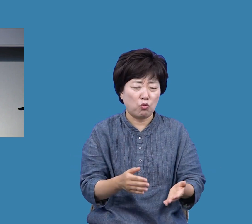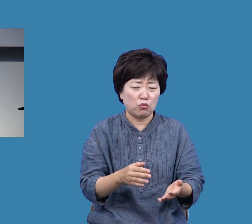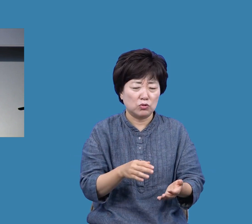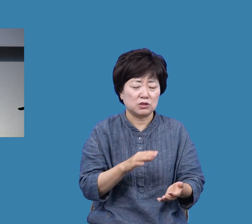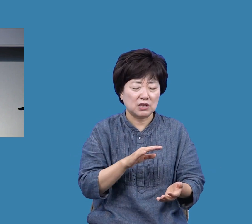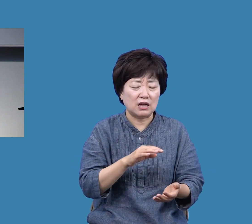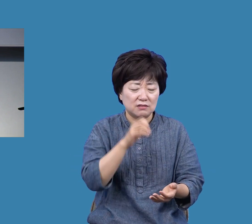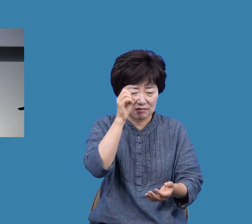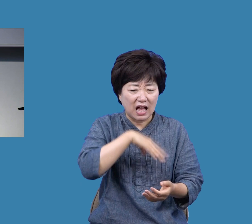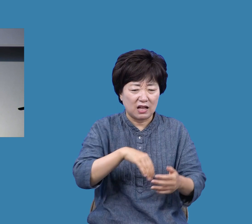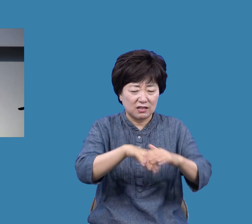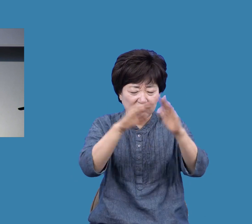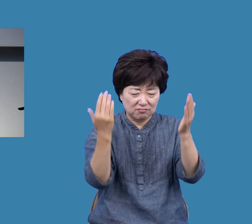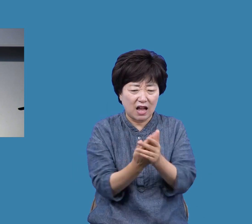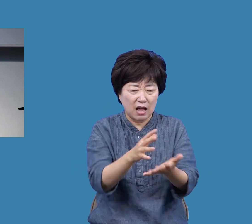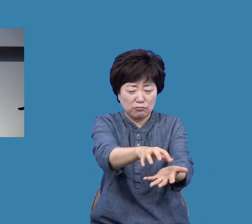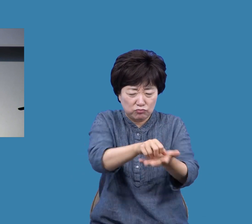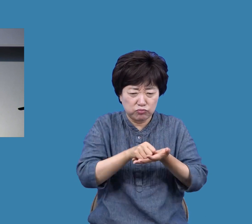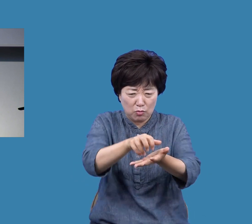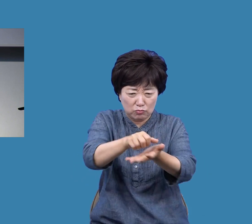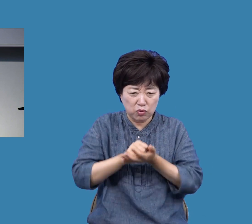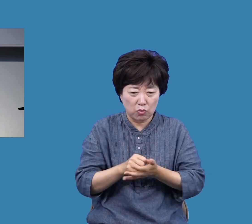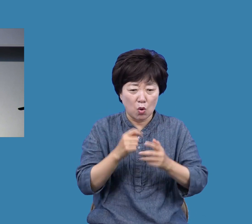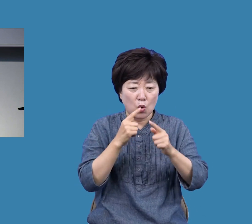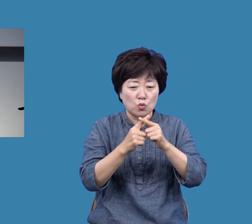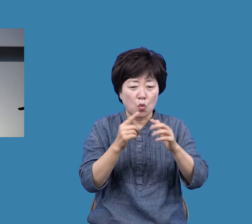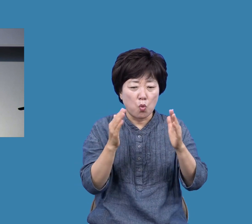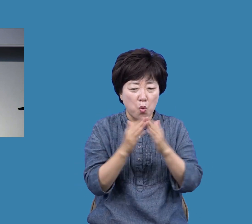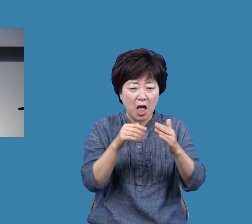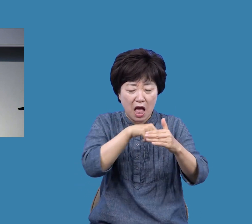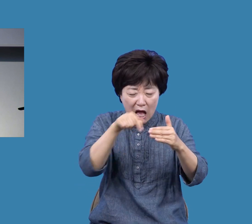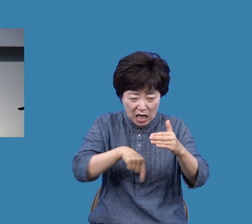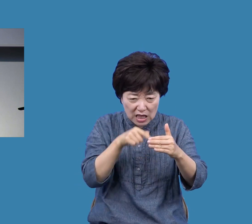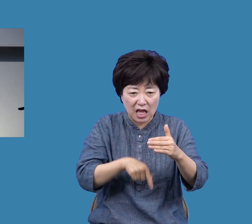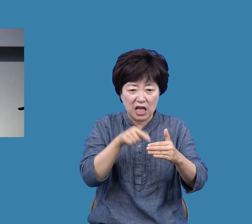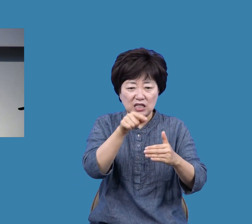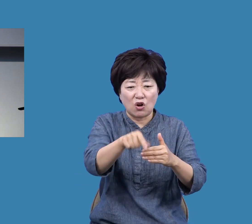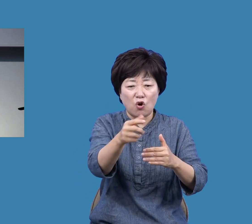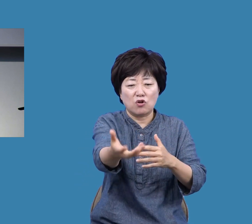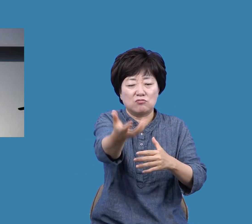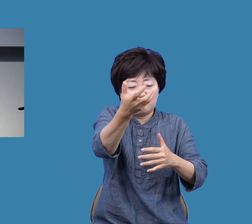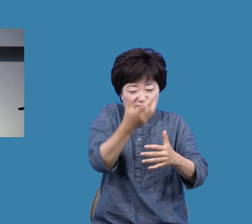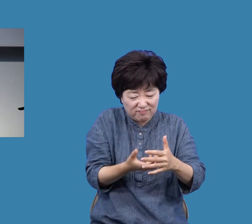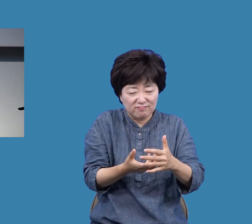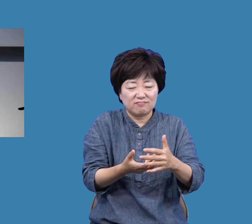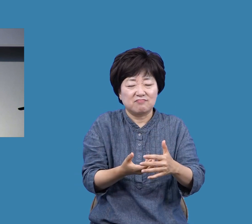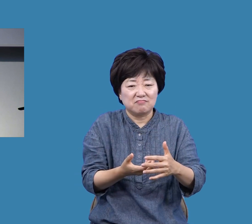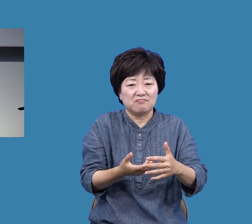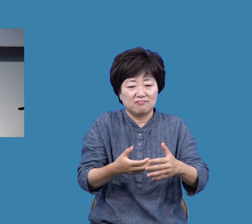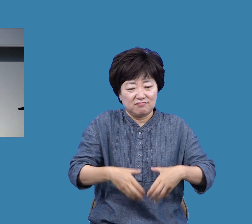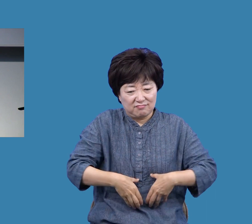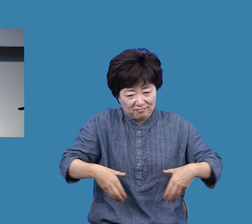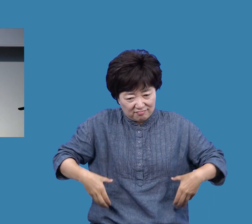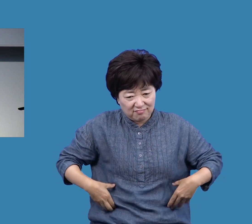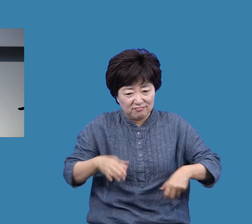그래야지. 우리는 이런 것도 용납하는 공동체야. 자랑스럽게 생각했다는 거예요. 그런데 바울은 전혀 다른 얘기를 합니다. 야, 이